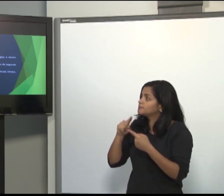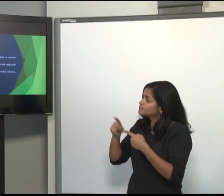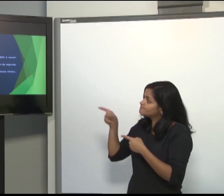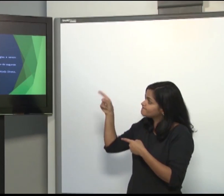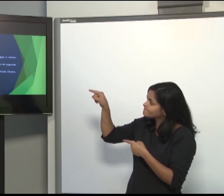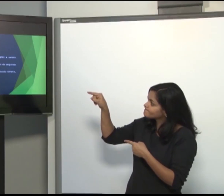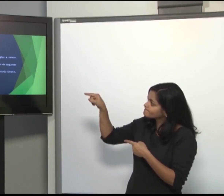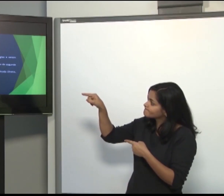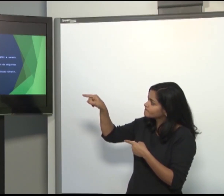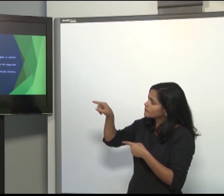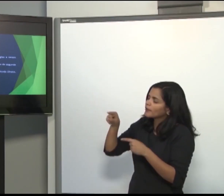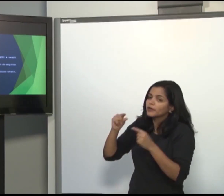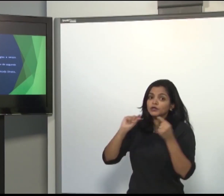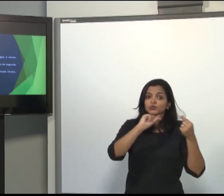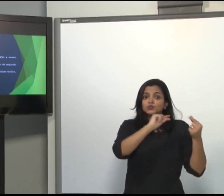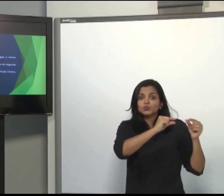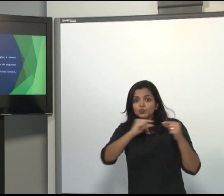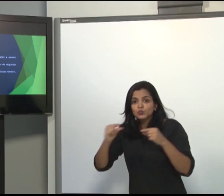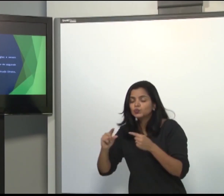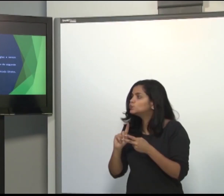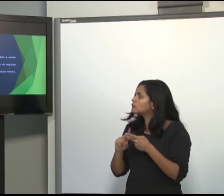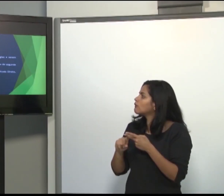por exemplo, a estruturalista.